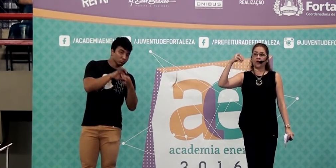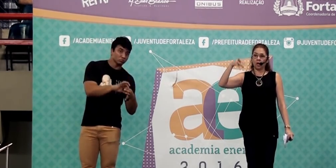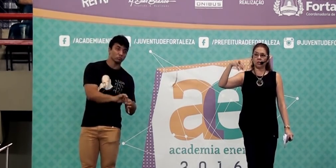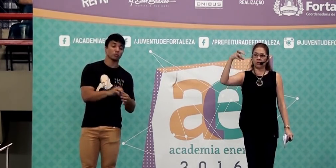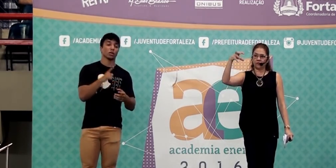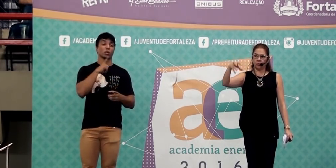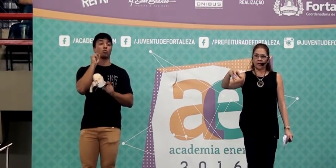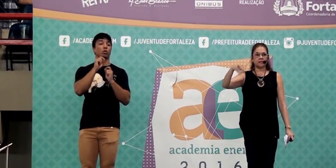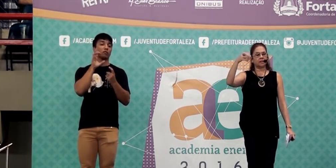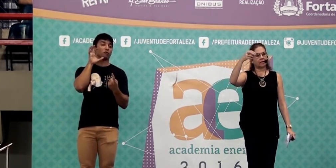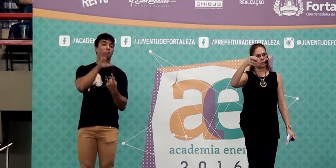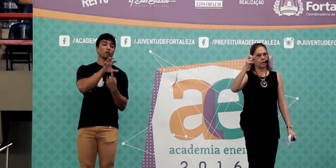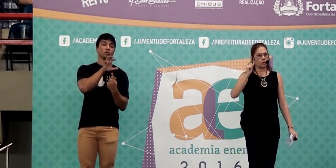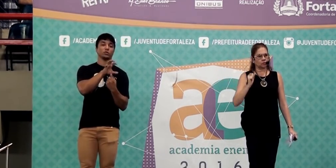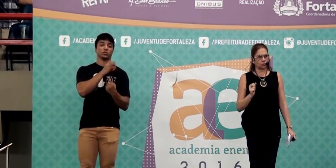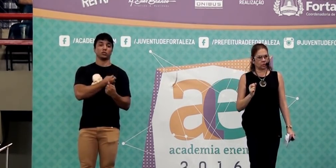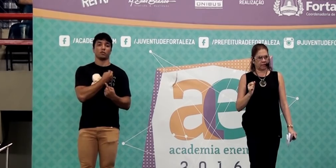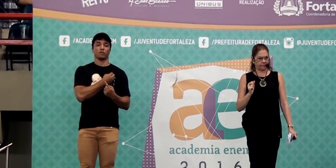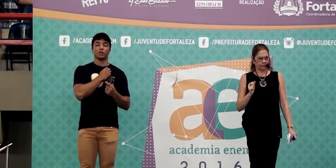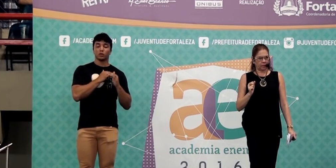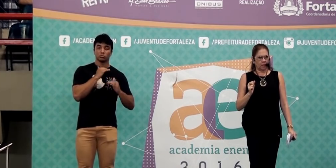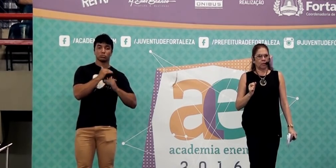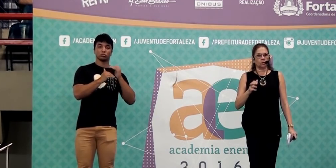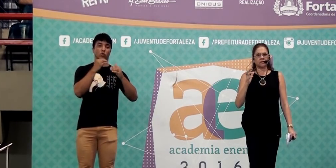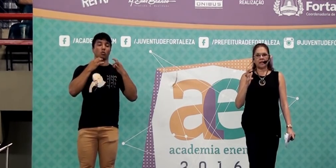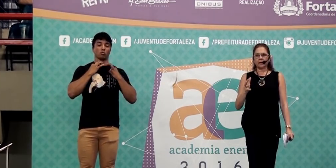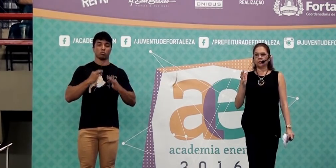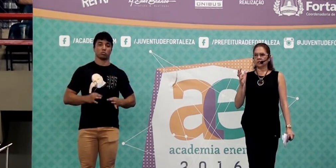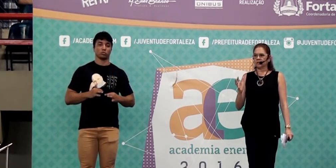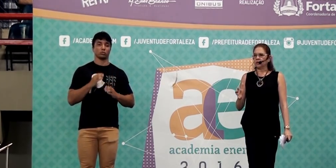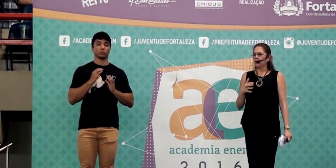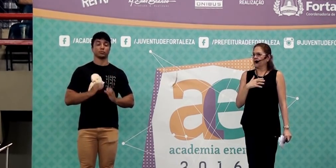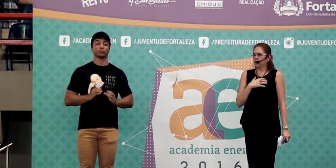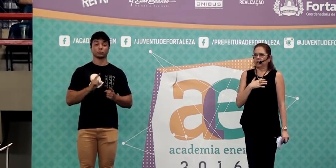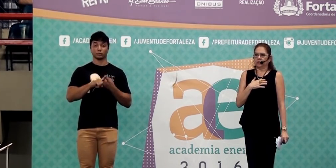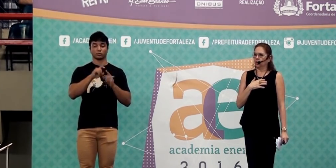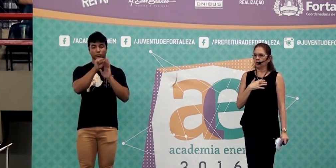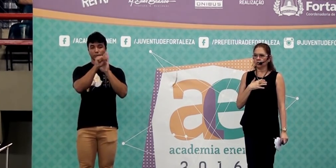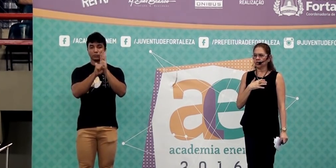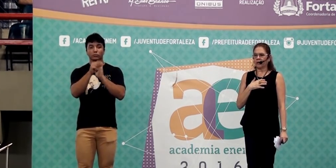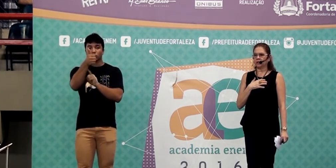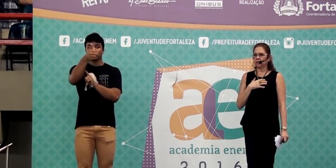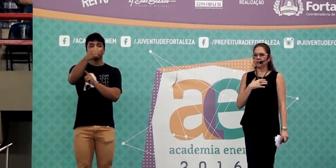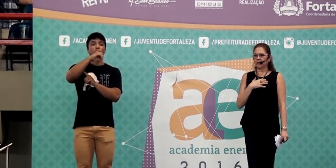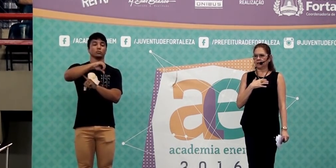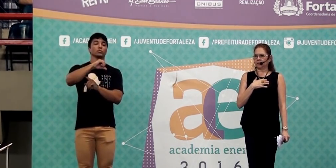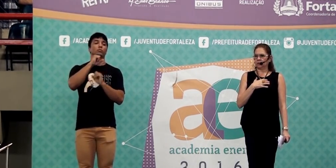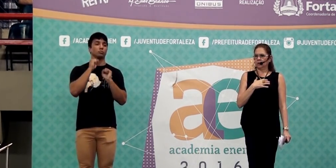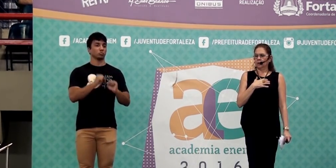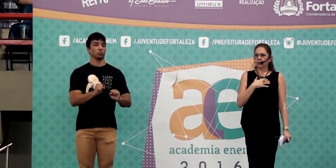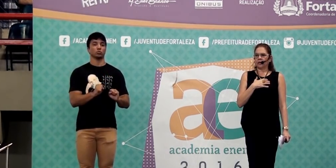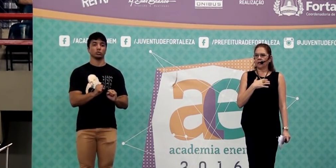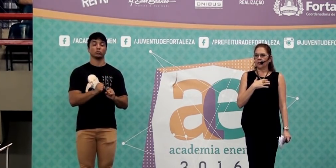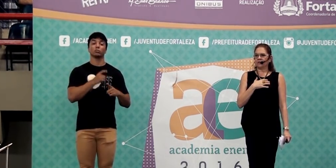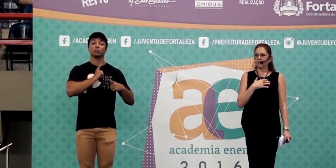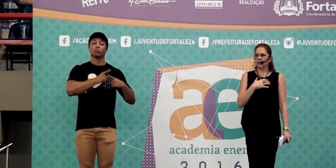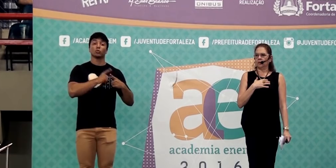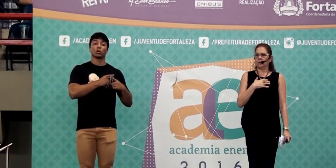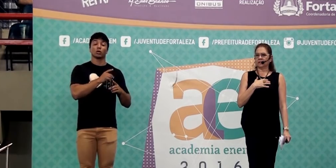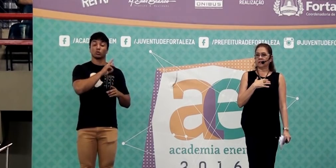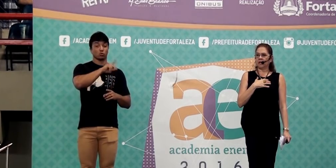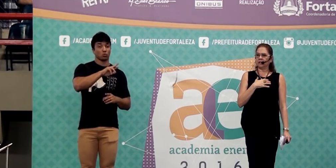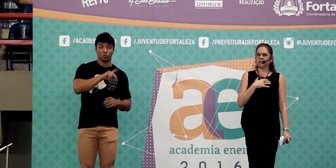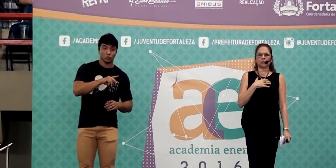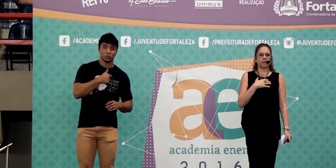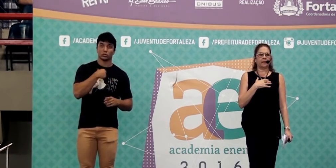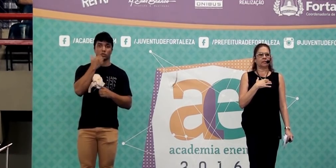tem forte influência na sua conduta. No século XIX, ele tinha todo o direito de dizer isso, porque não havia